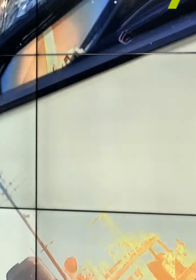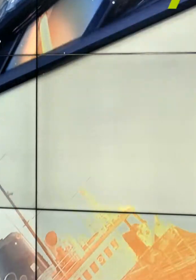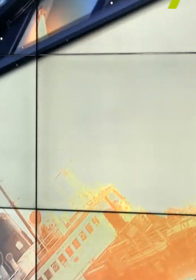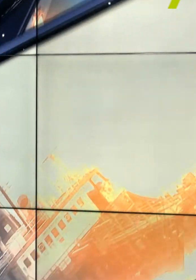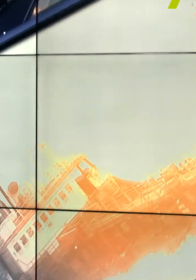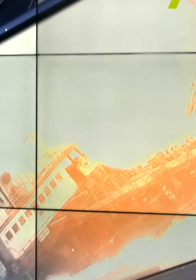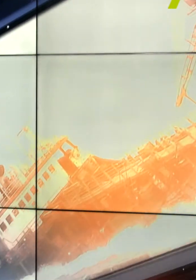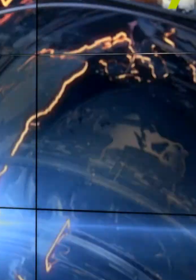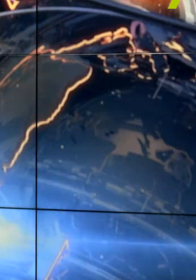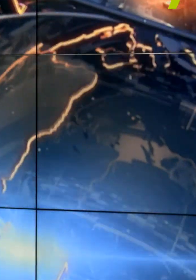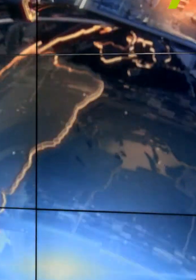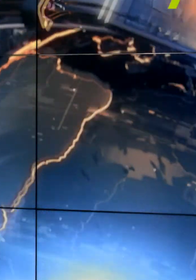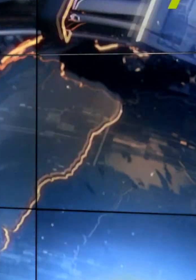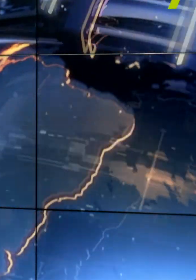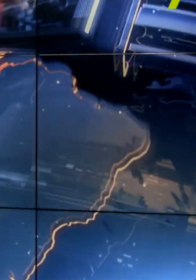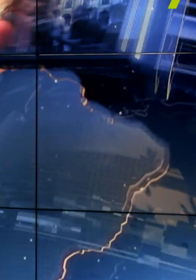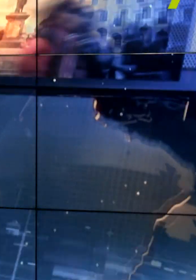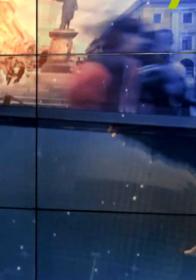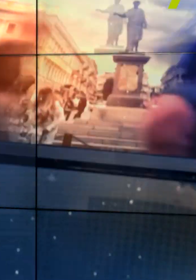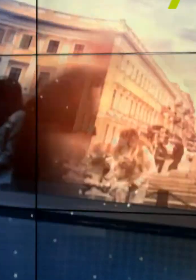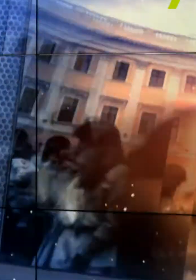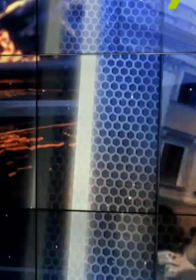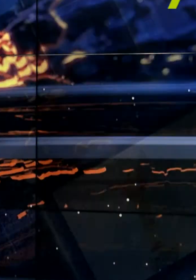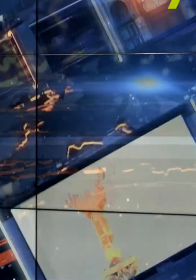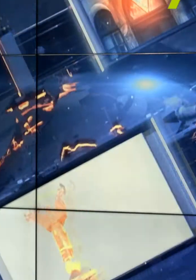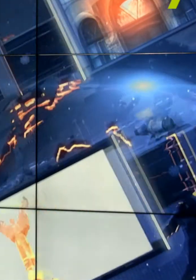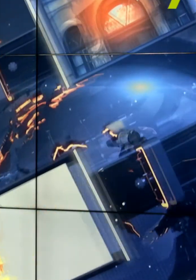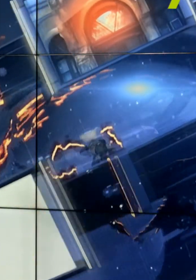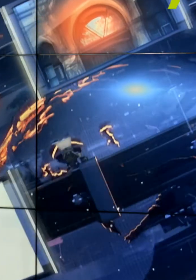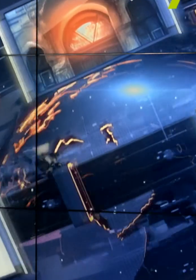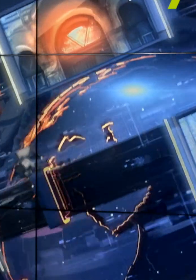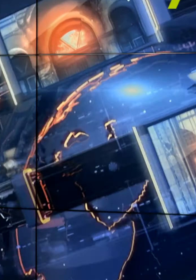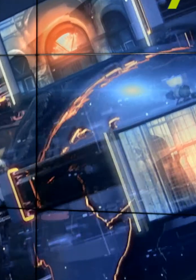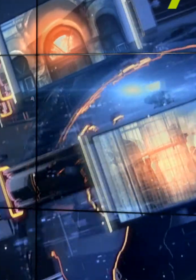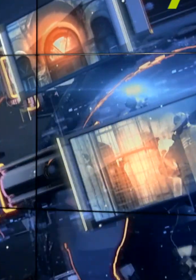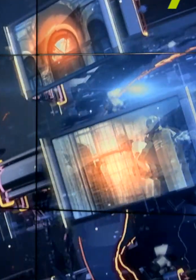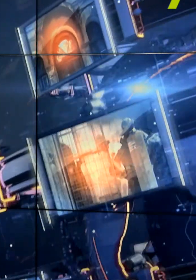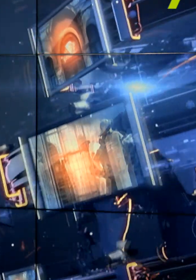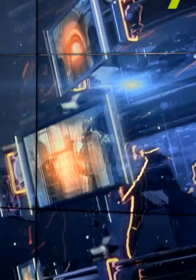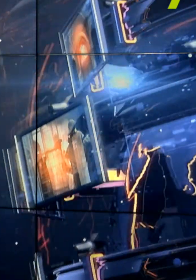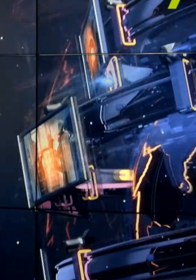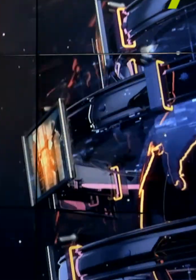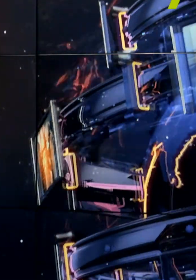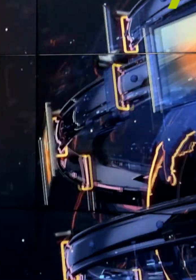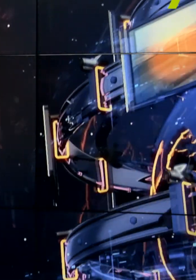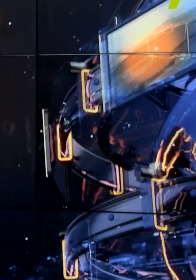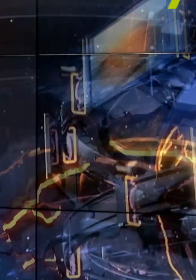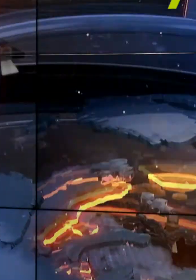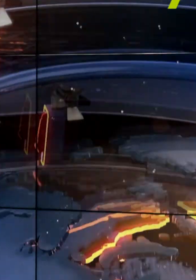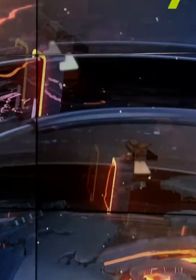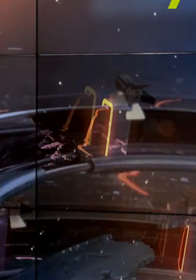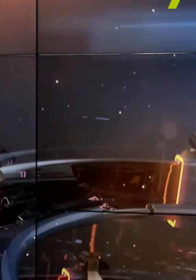назвали нову можливу дату повернення до робіт «Північного потоку-2», який наразі є